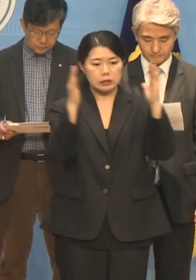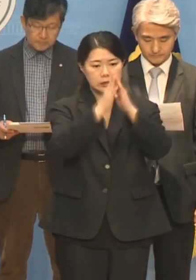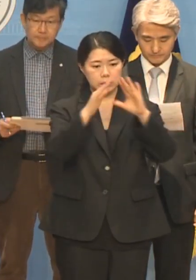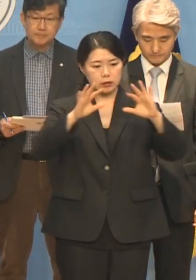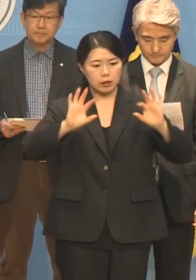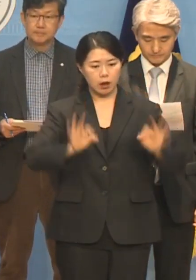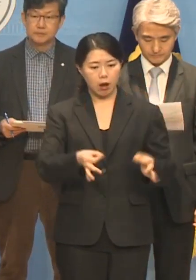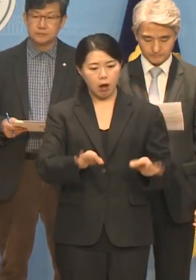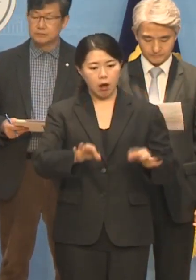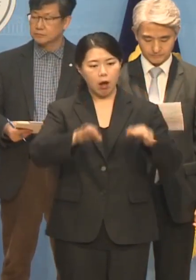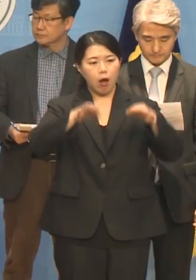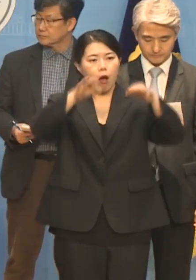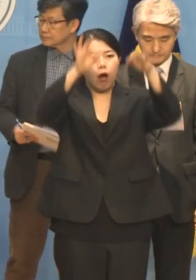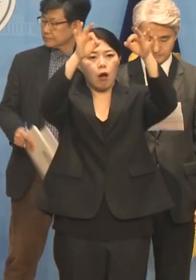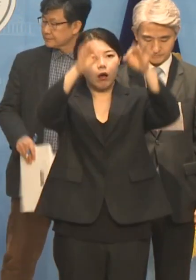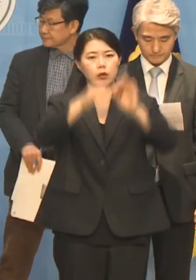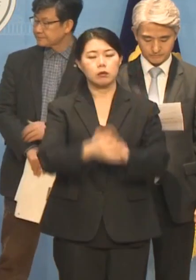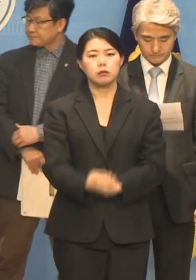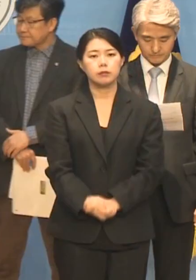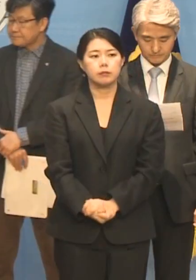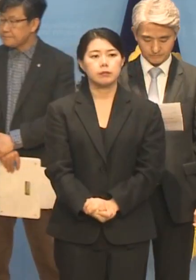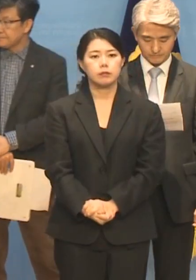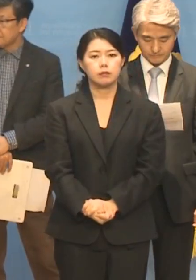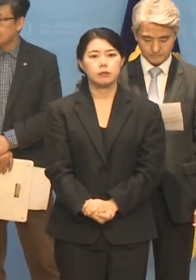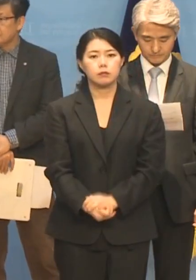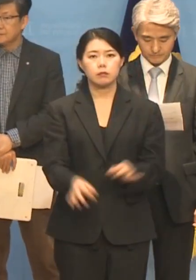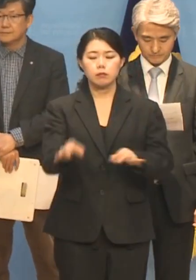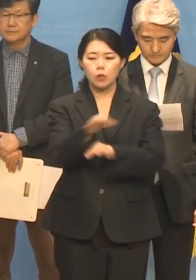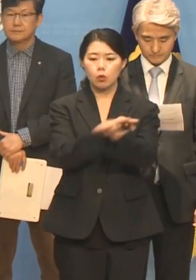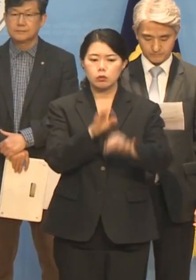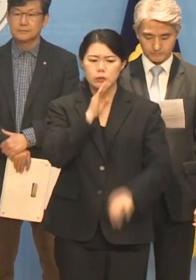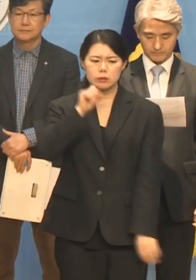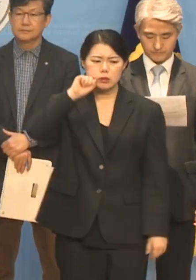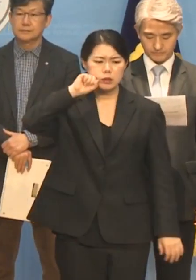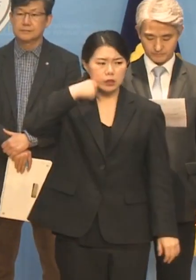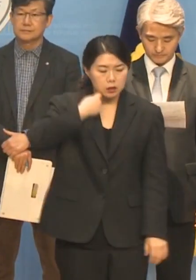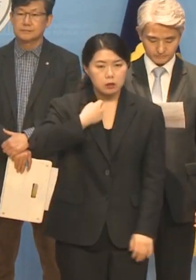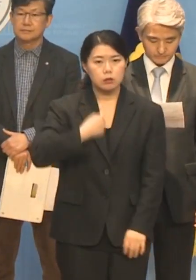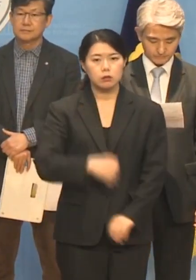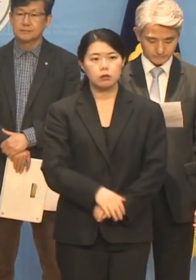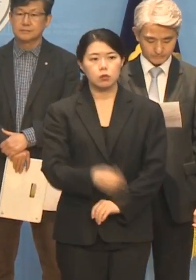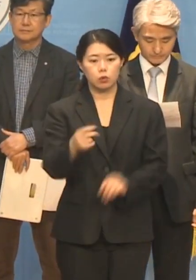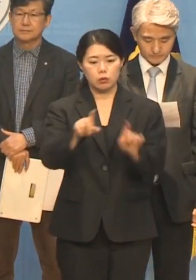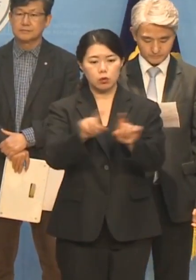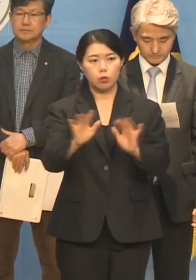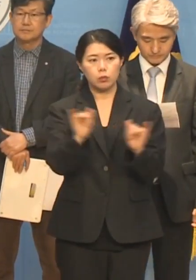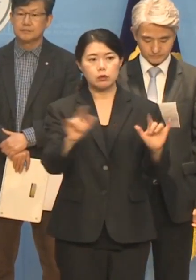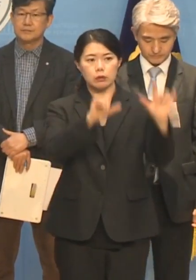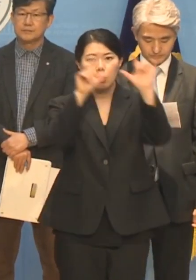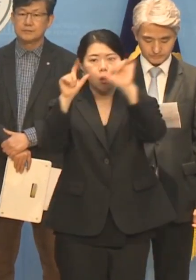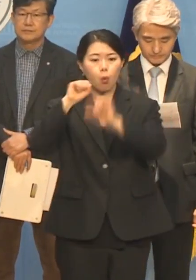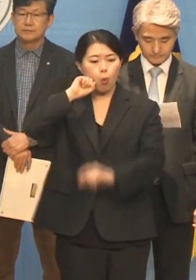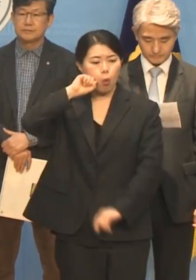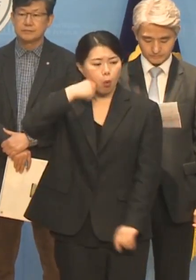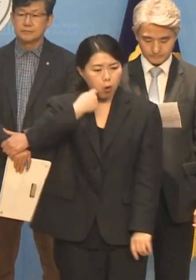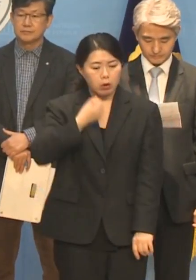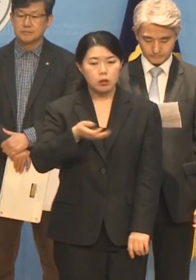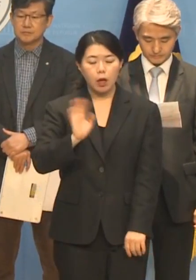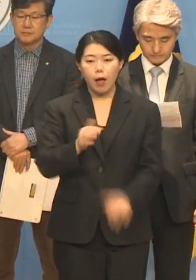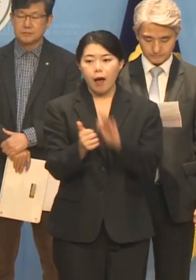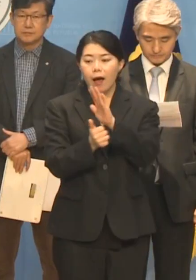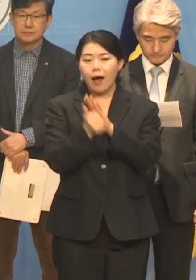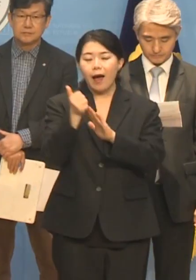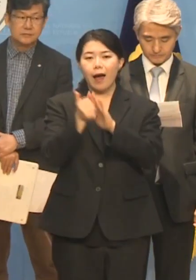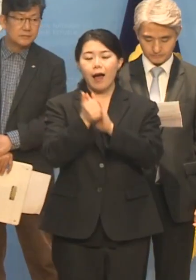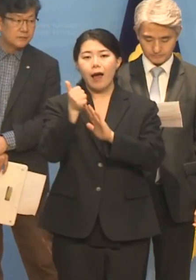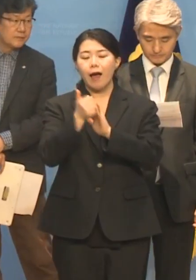집값이 폭등 조짐을 보였습니다. 경제가 이렇게 어렵고 또 서민의 삶이 어려운데 희망을